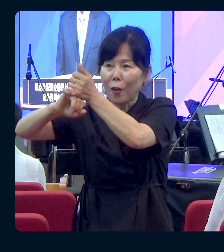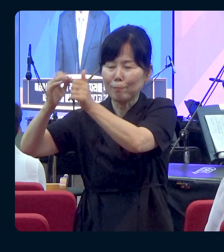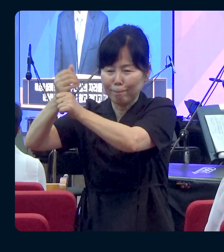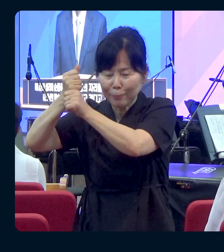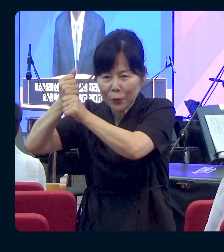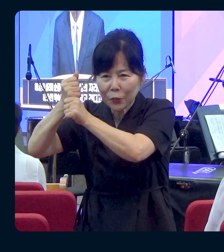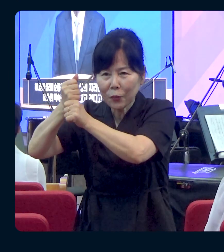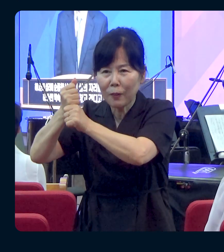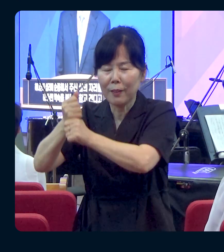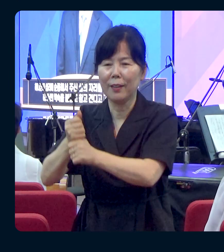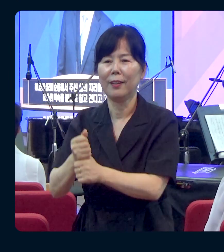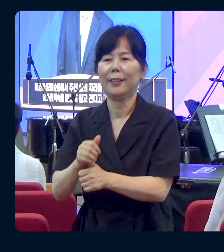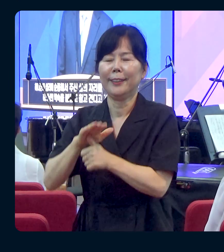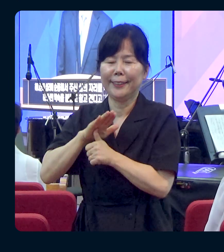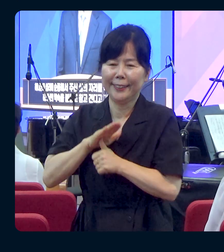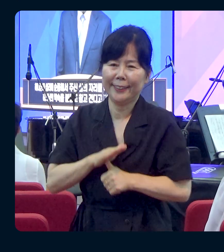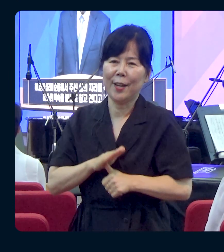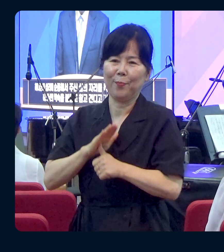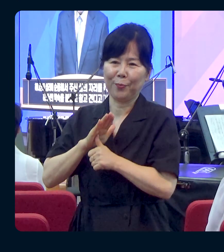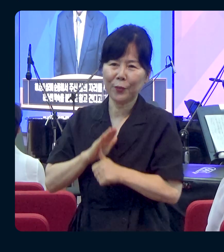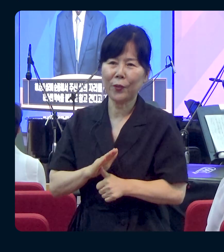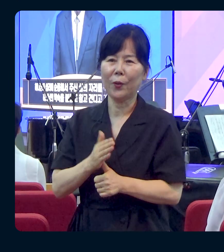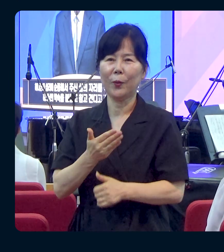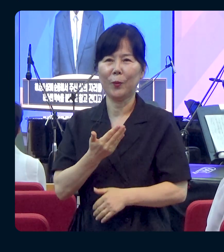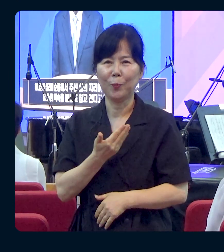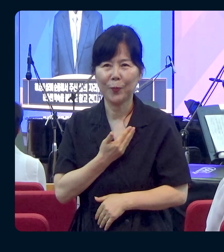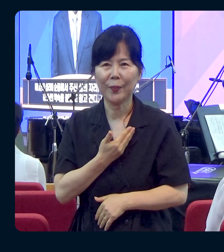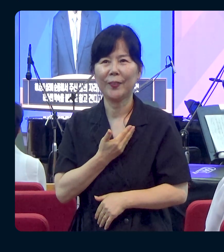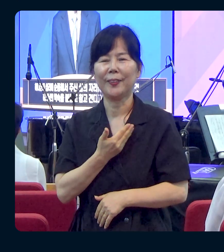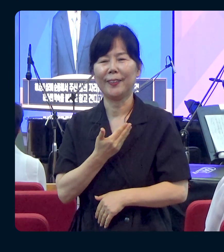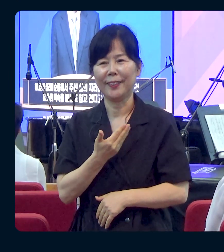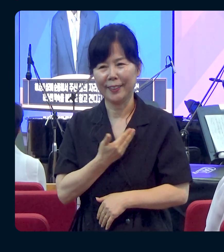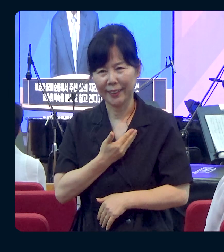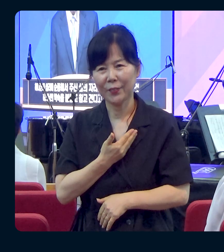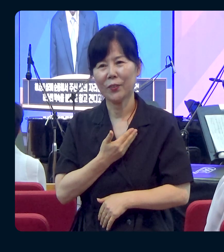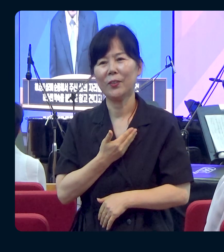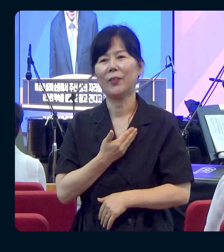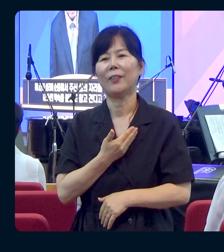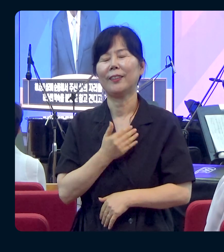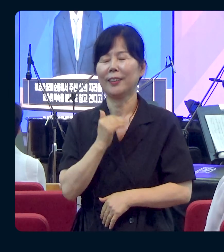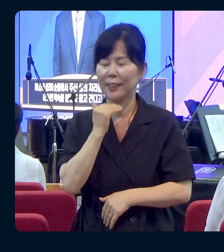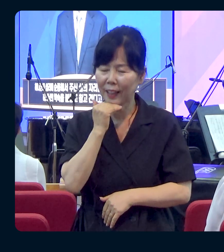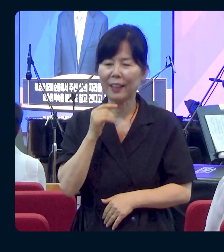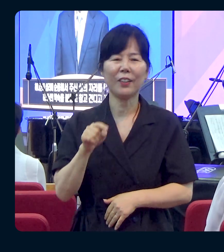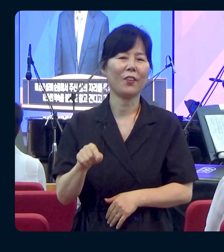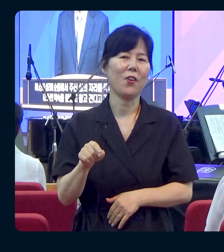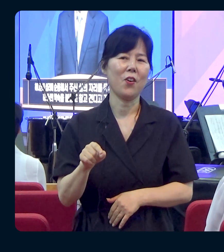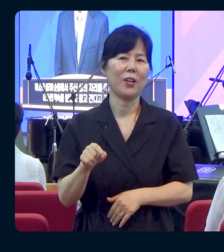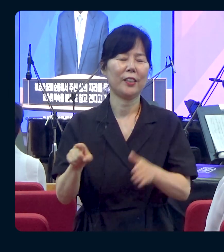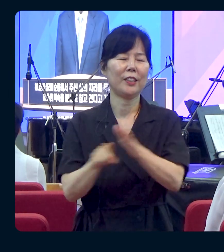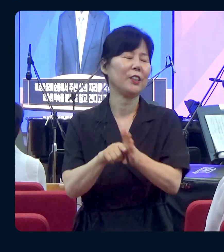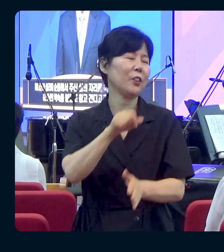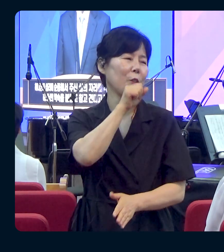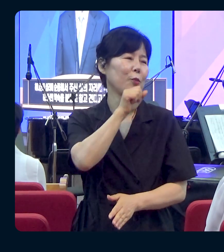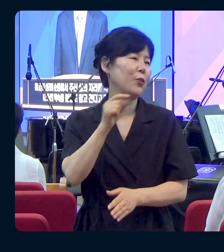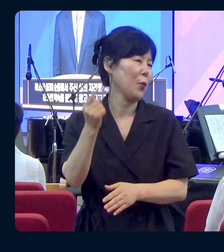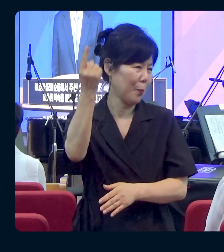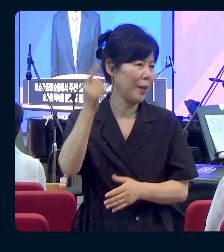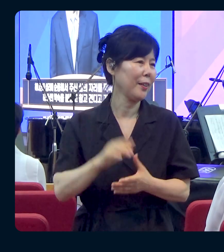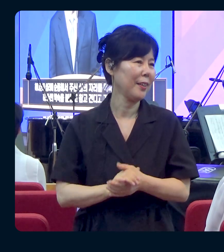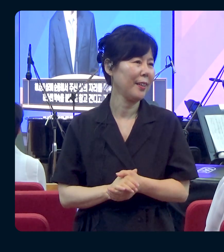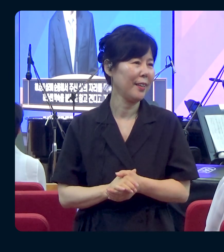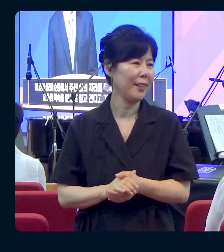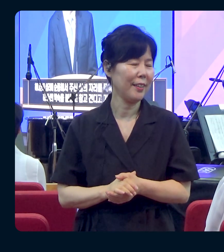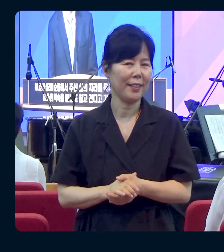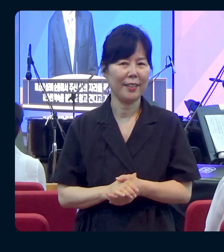그리고 하나님의 약속을 붙들고 참고 견디고 기다린 것, 하나님의 약속을 붙들고 참고